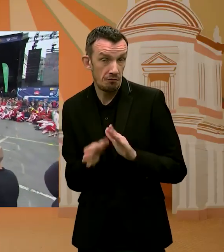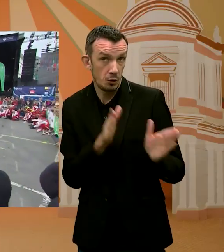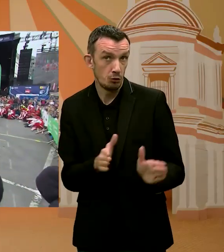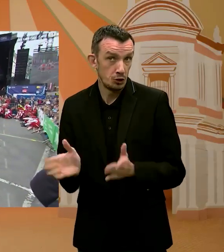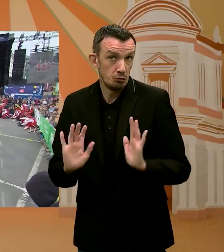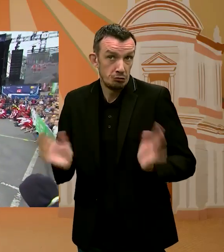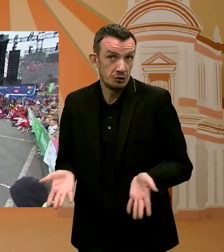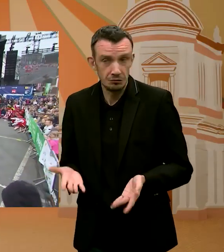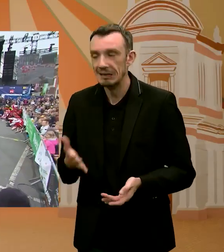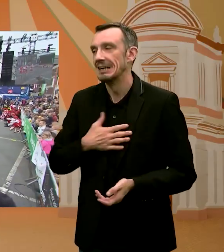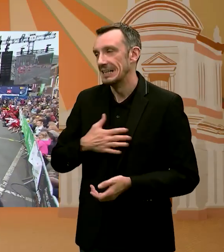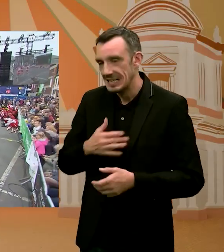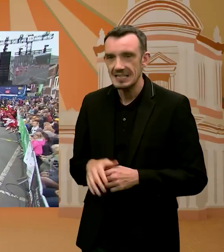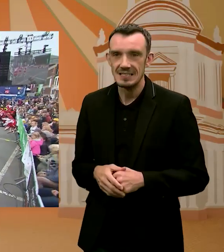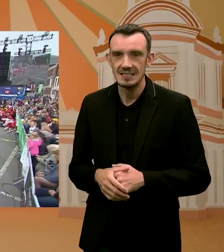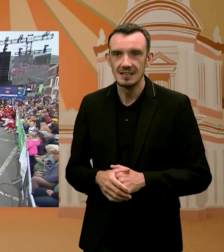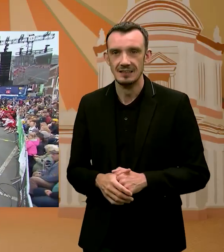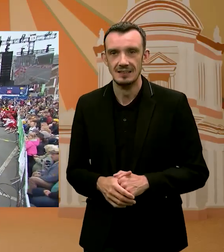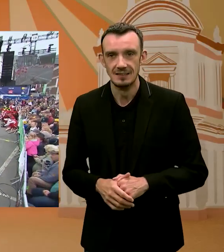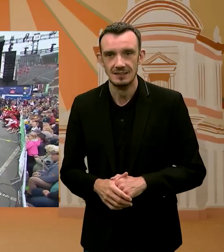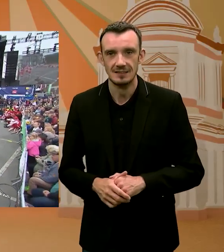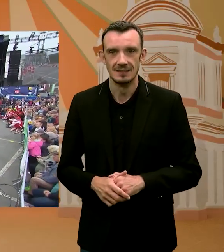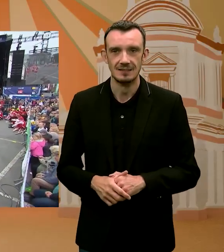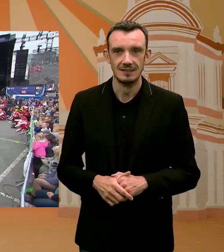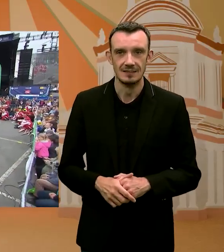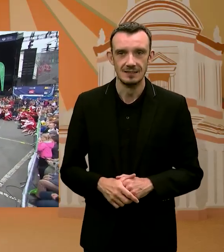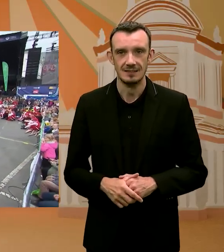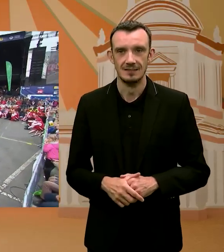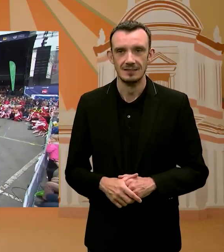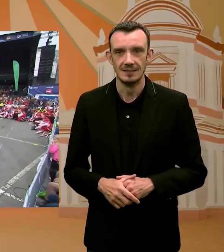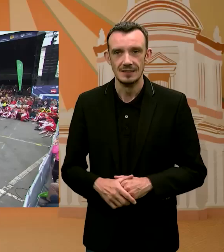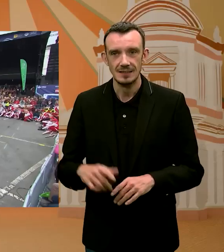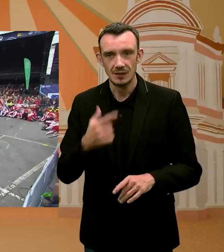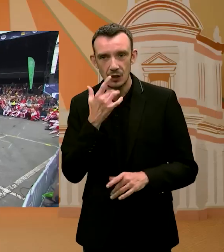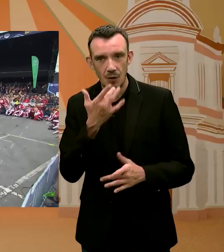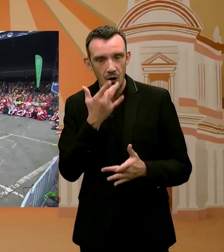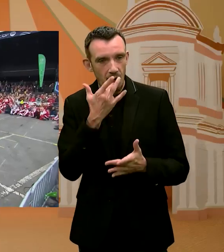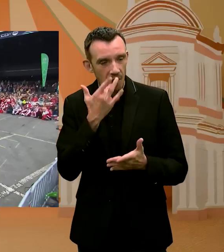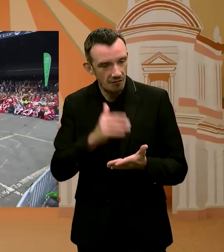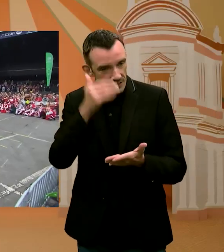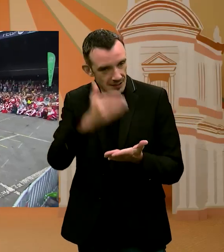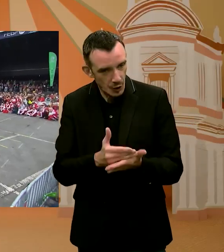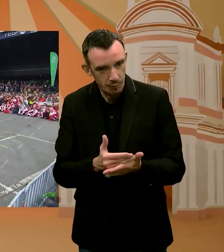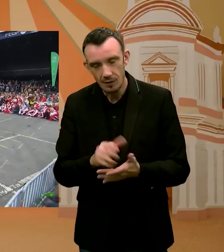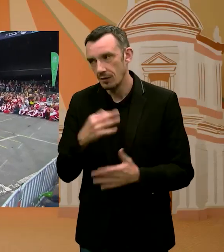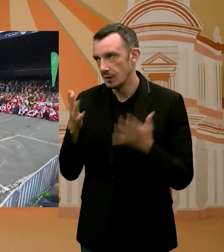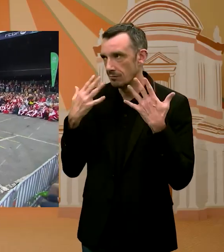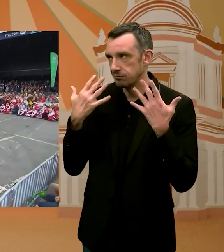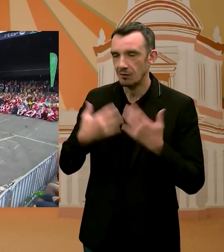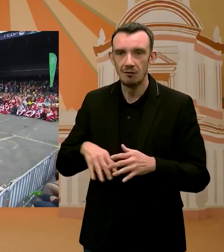dit est-ce que tu veux bien t'arrêter, je dois essuyer ma tête. Et puis il lui a fait un petit bisou dans le cou, genre merci pote. Oui, alors la transpiration c'est pas agréable parce